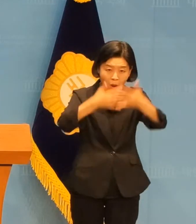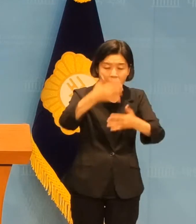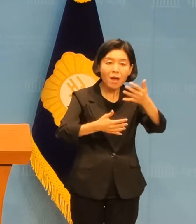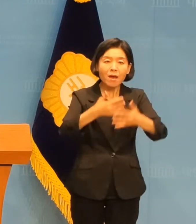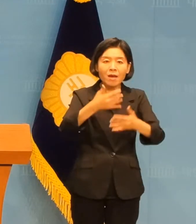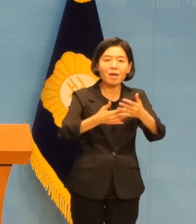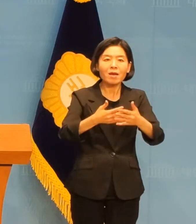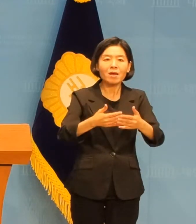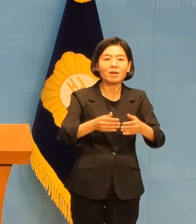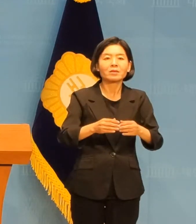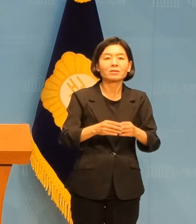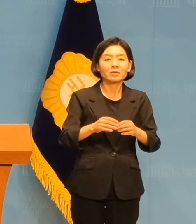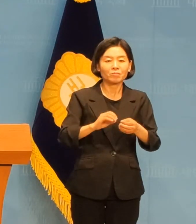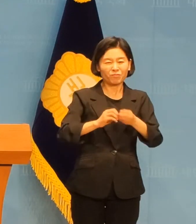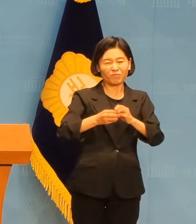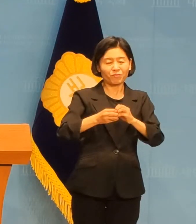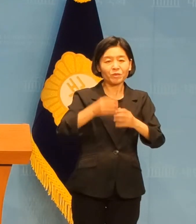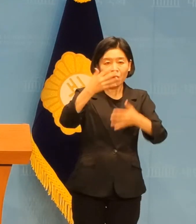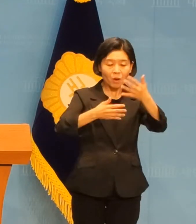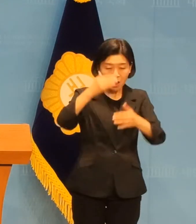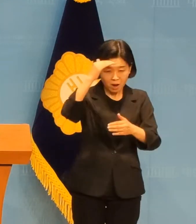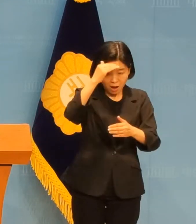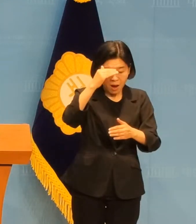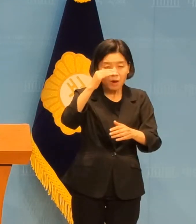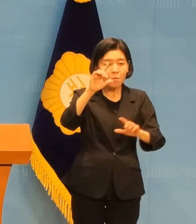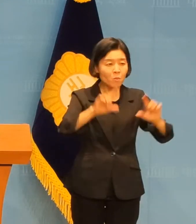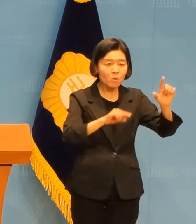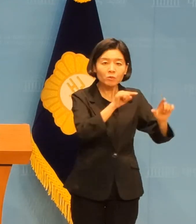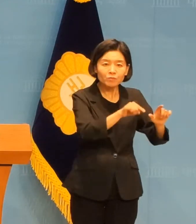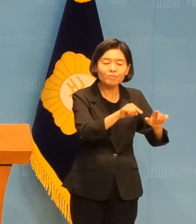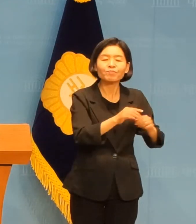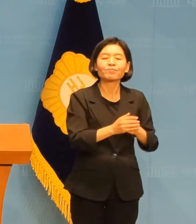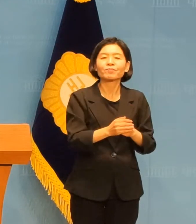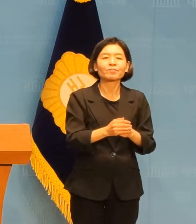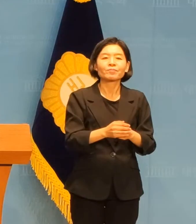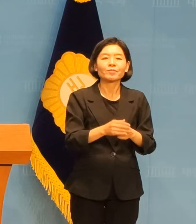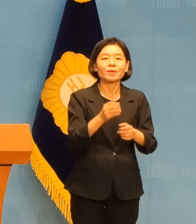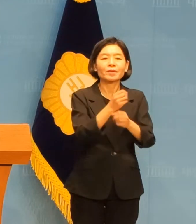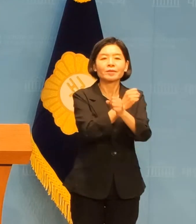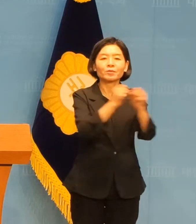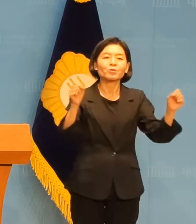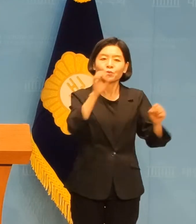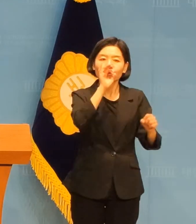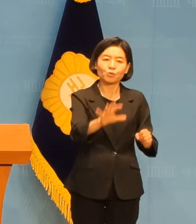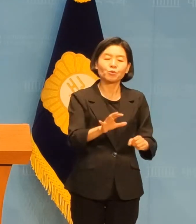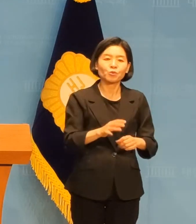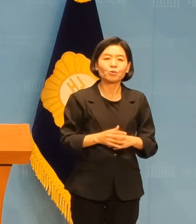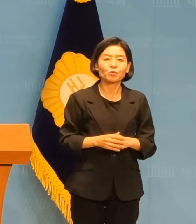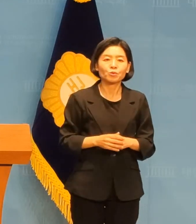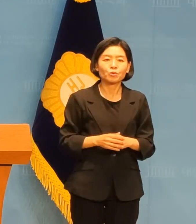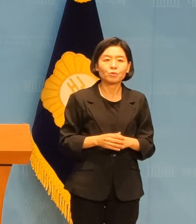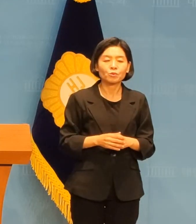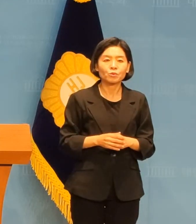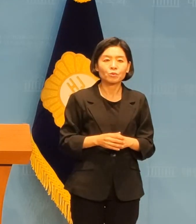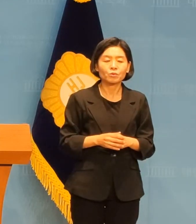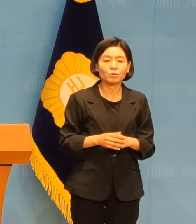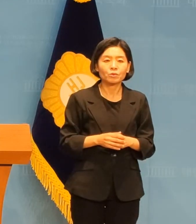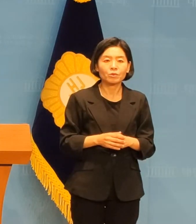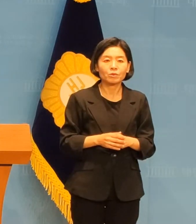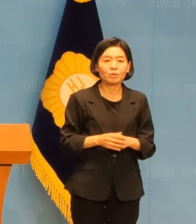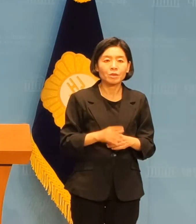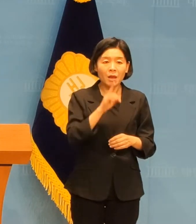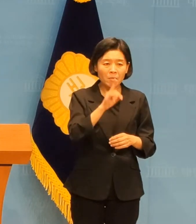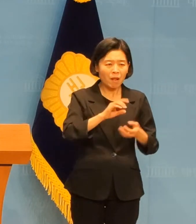반민주 역사 왜곡 영상을 관람한 행태는 조금도 용납할 수 없습니다. 가당치도